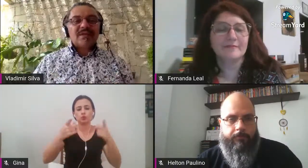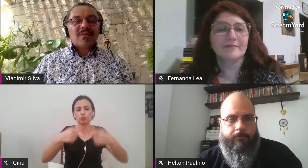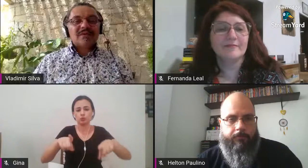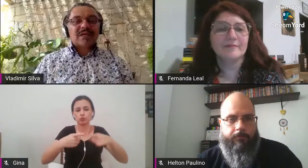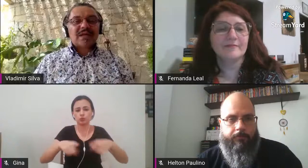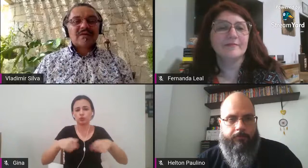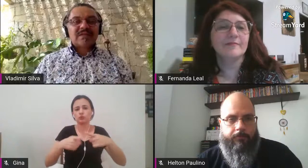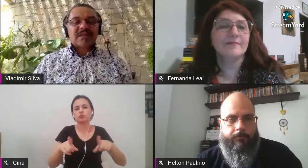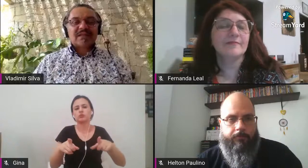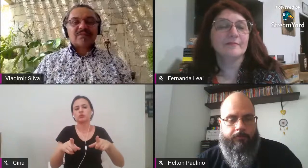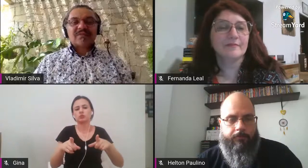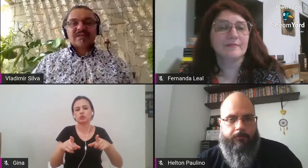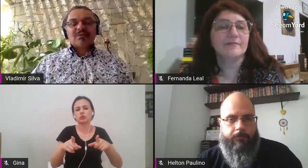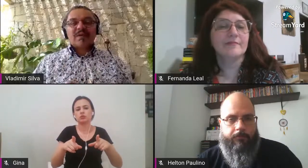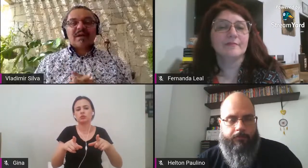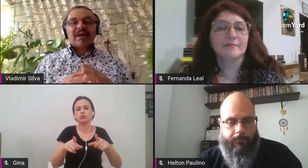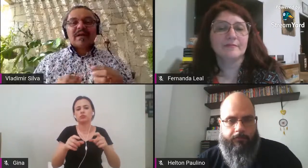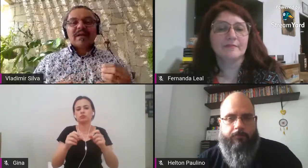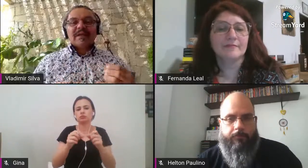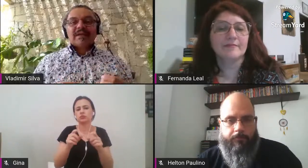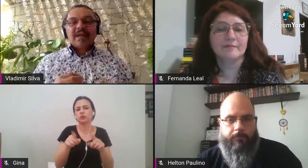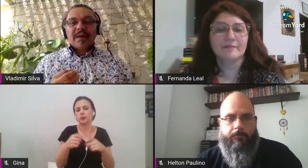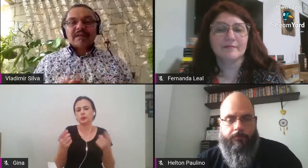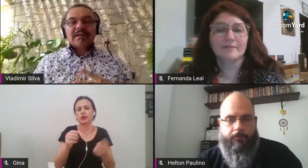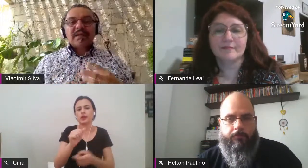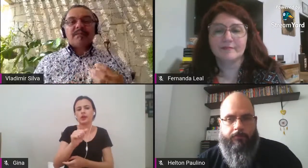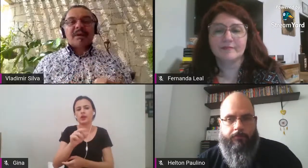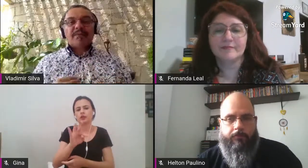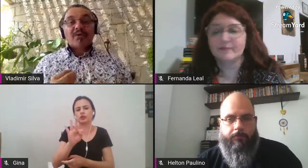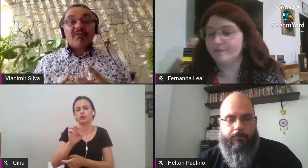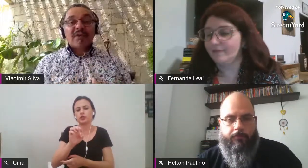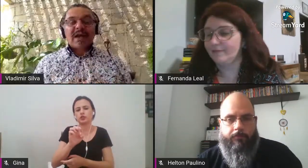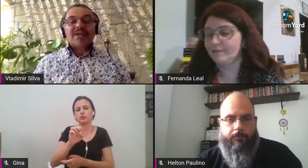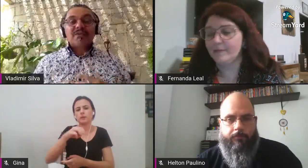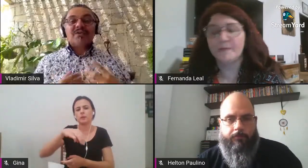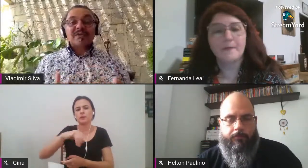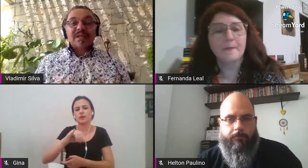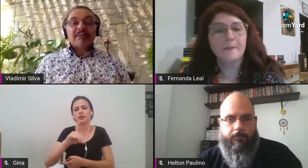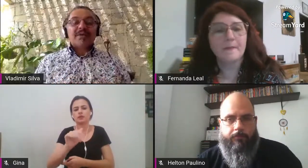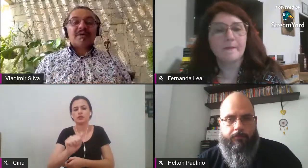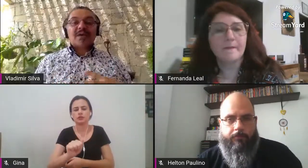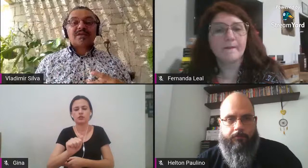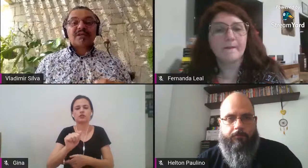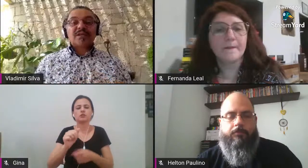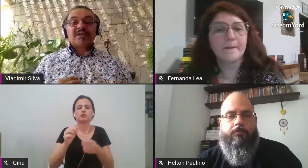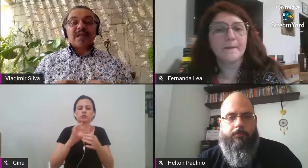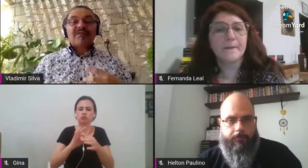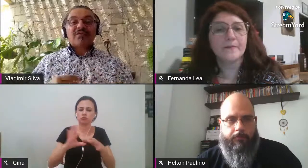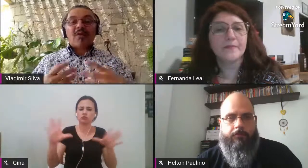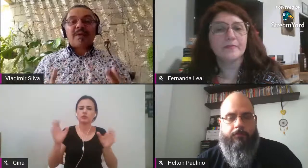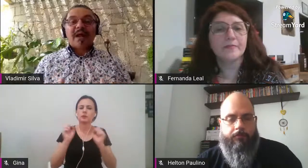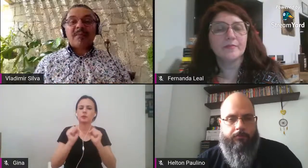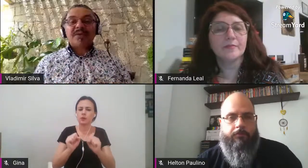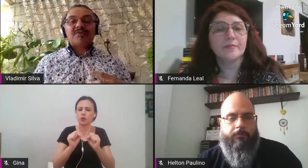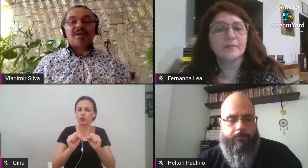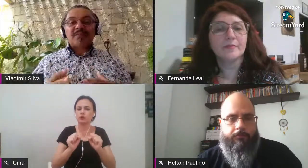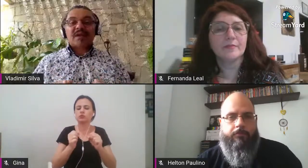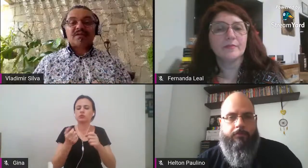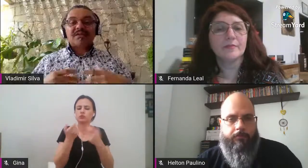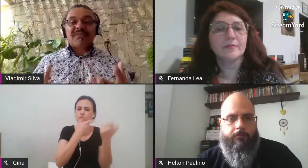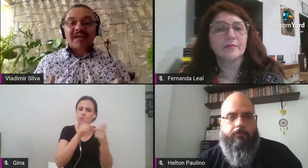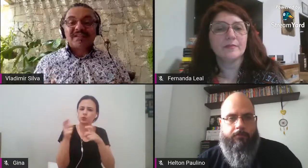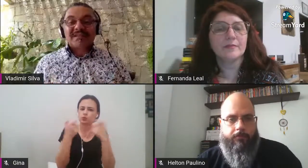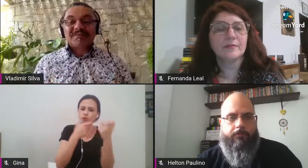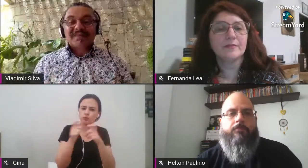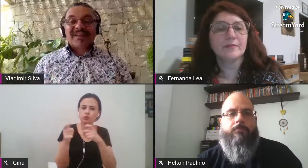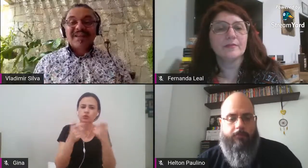arte e mídia, de modo geral, acho que está à disposição para debater, para provocar, e eu digo sempre, eu acho que a gente deve cobrar, principalmente porque a